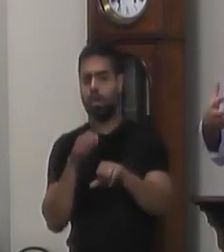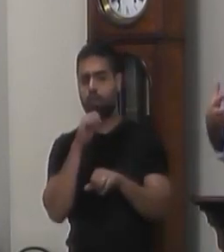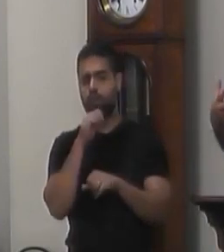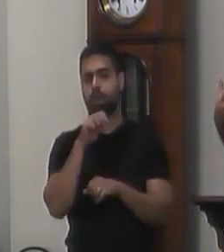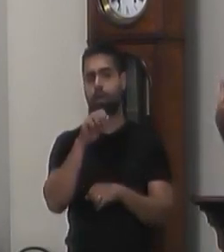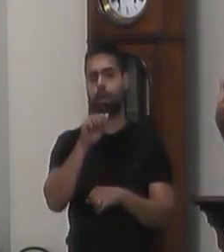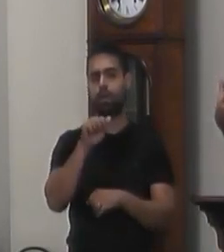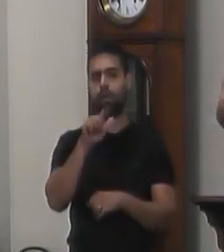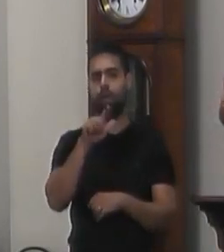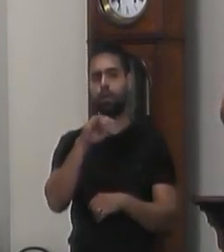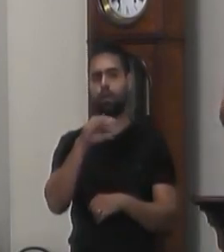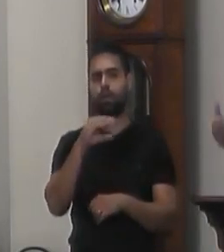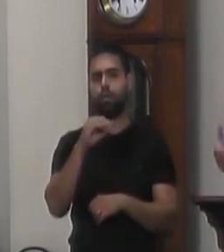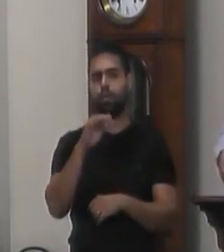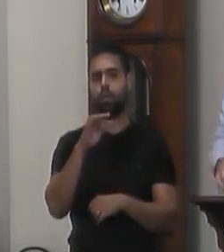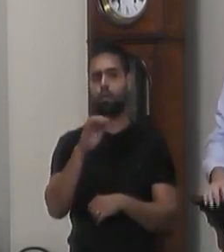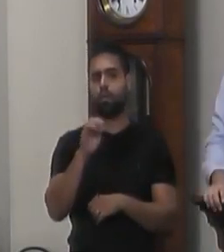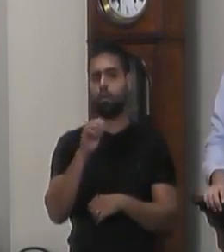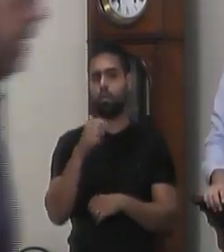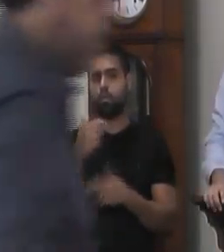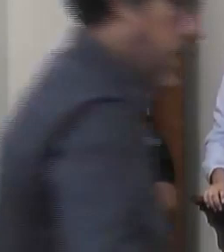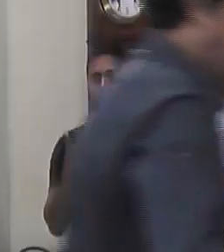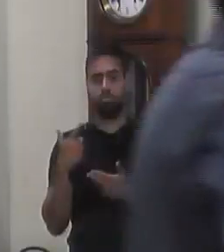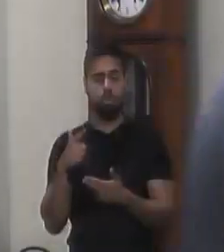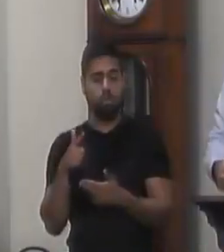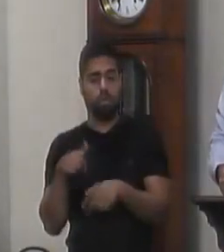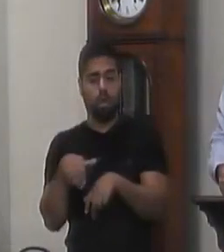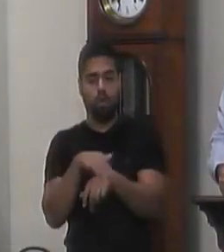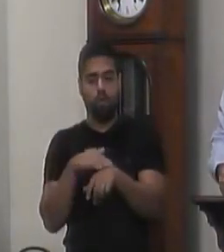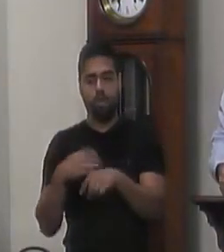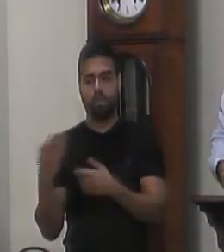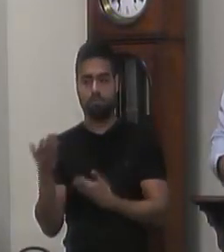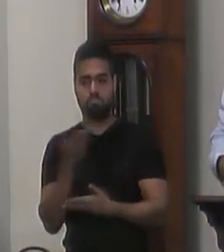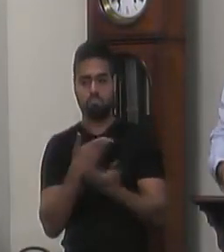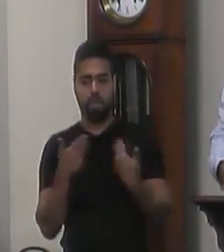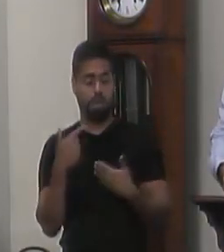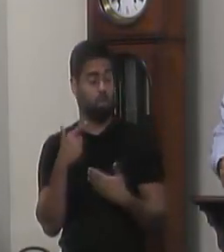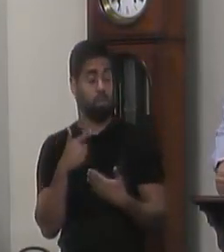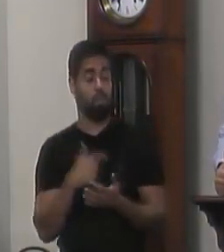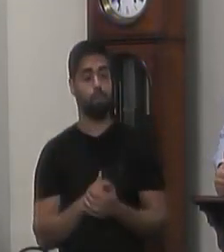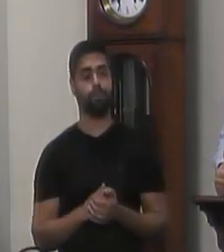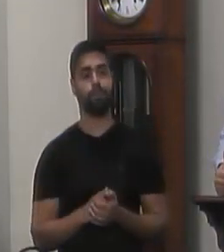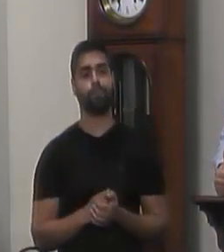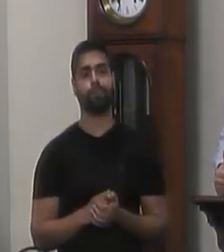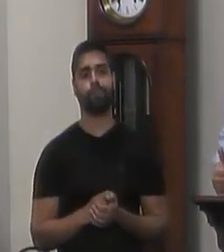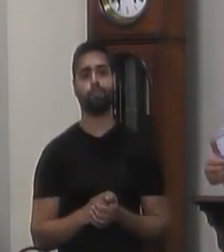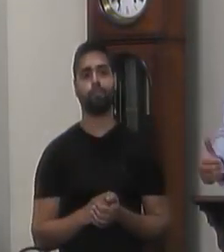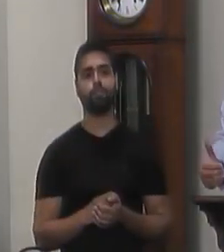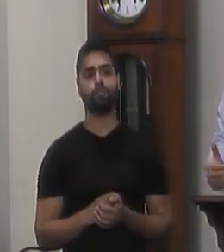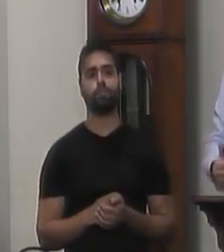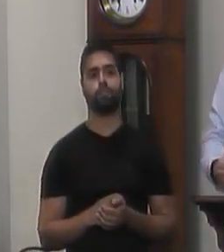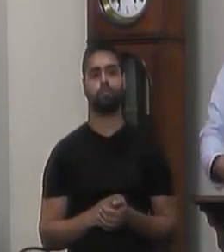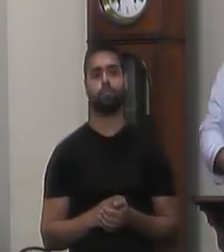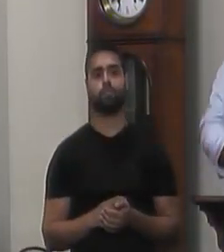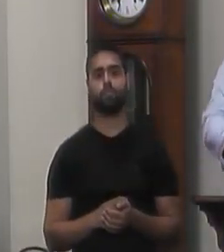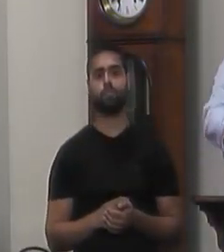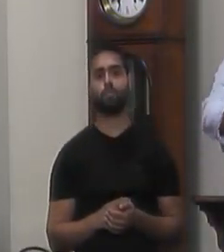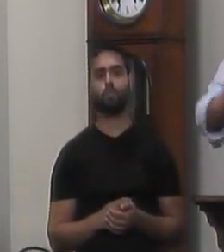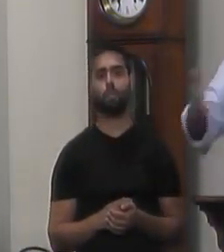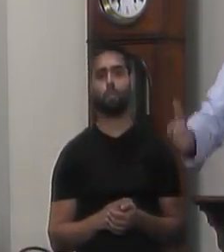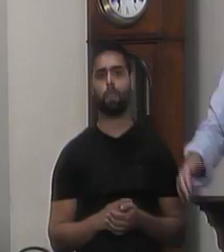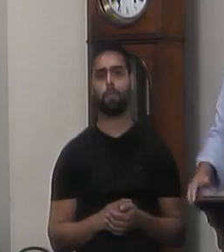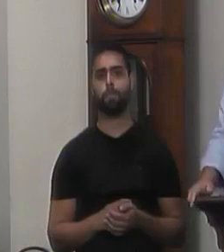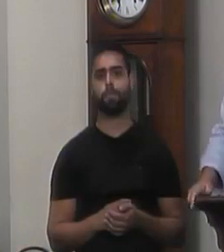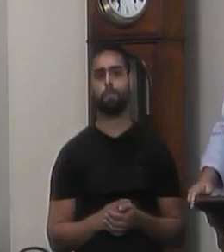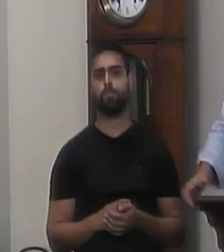alíquota, coisas que não têm sido conversadas com a gente. Então, o que eu queria colocar aqui? Eu quero ver,